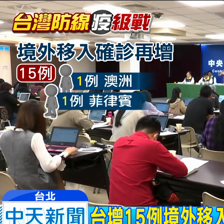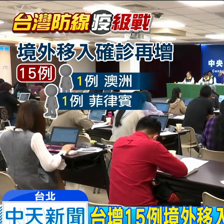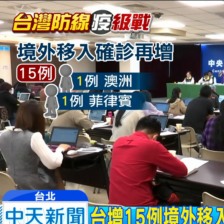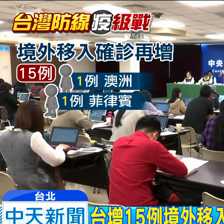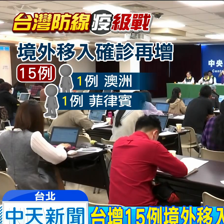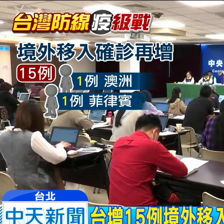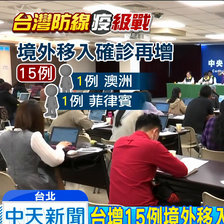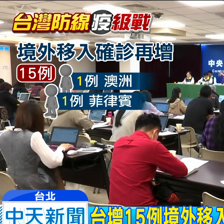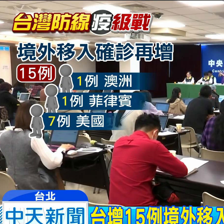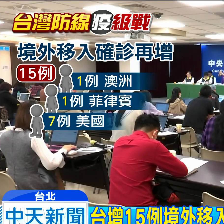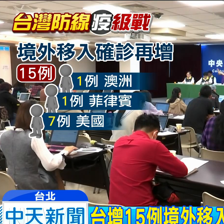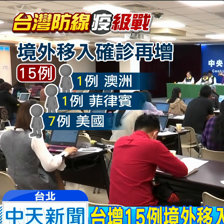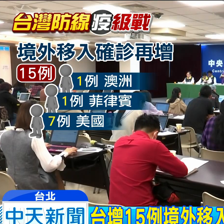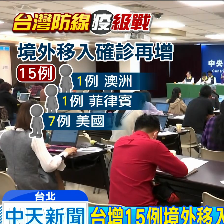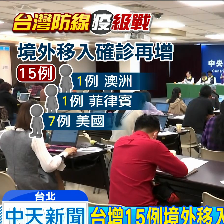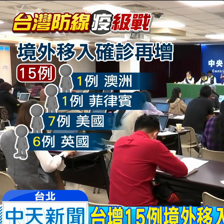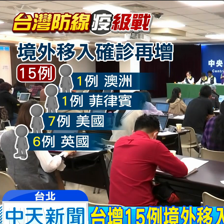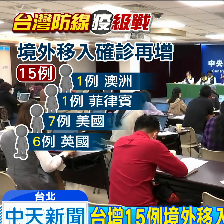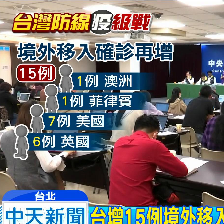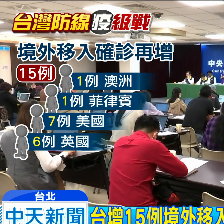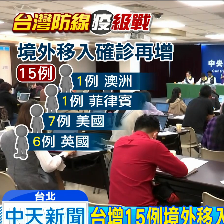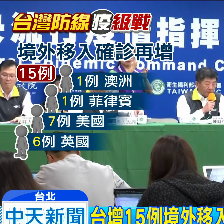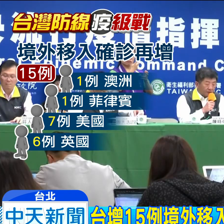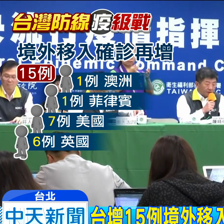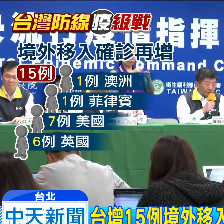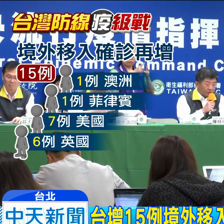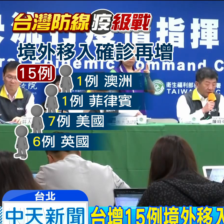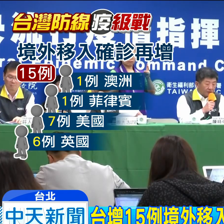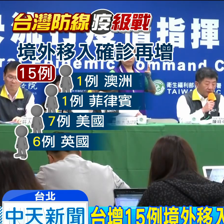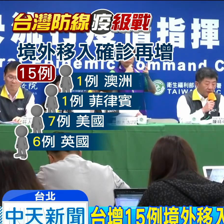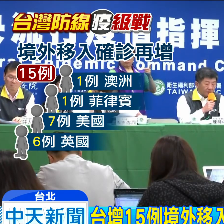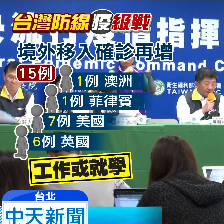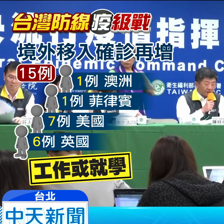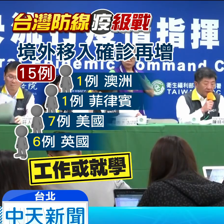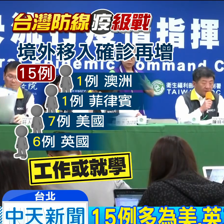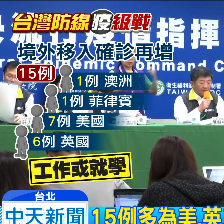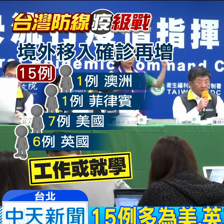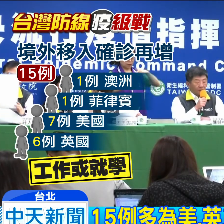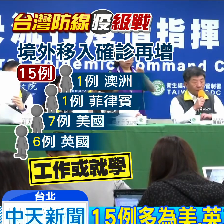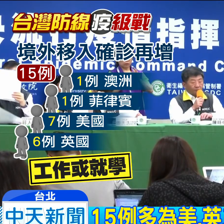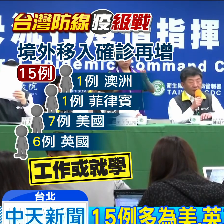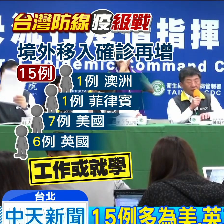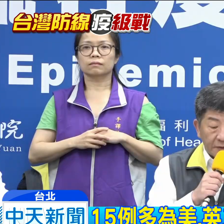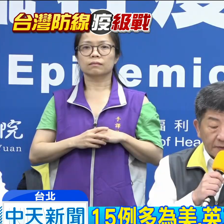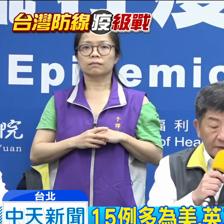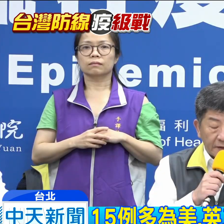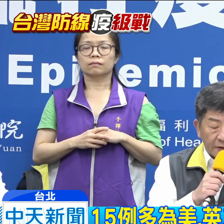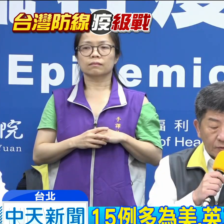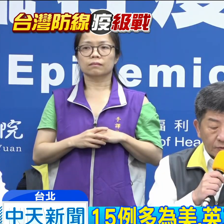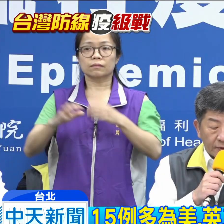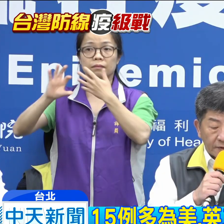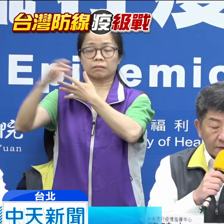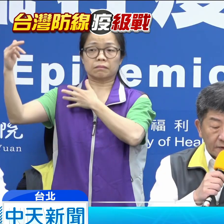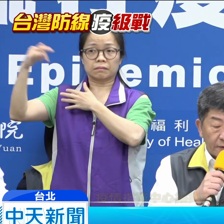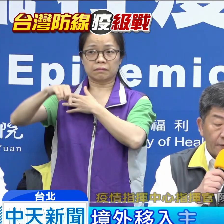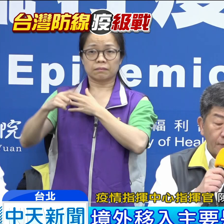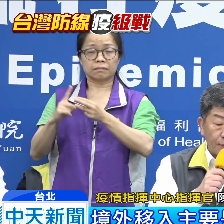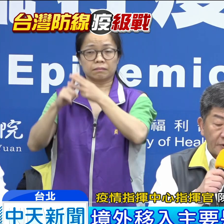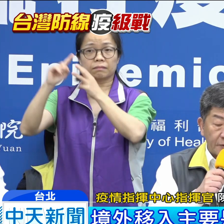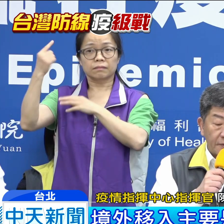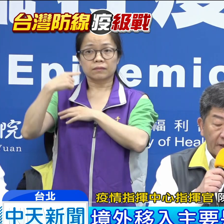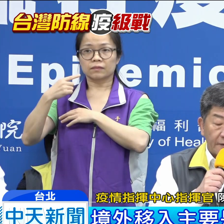澳洲和菲律宾移入，其他13例通通来自美国和英国，大多是工作以及就学。 境外的移入主要